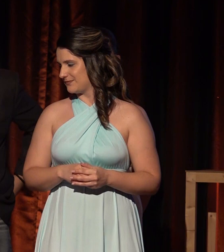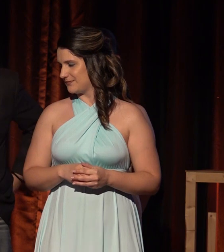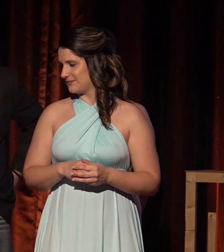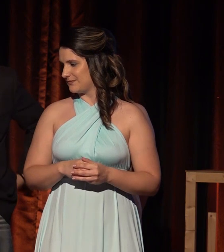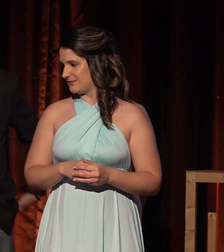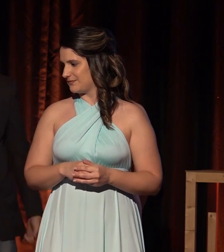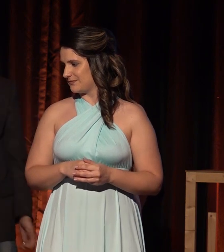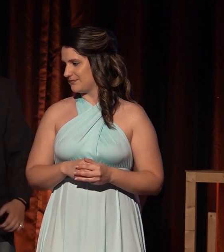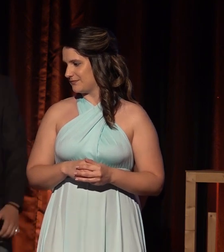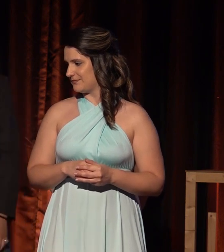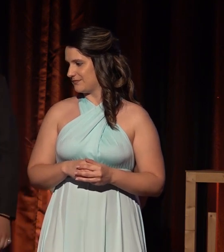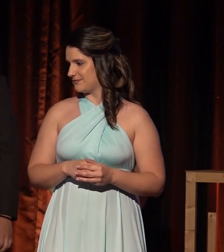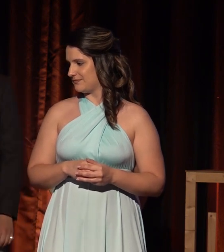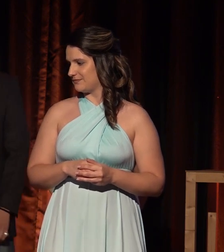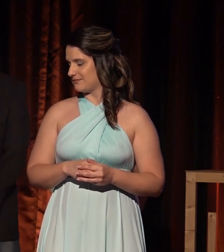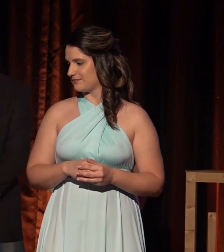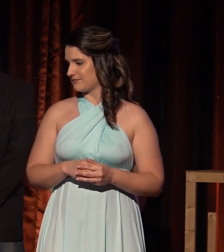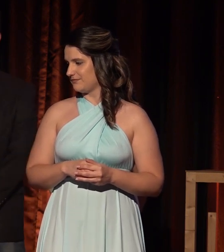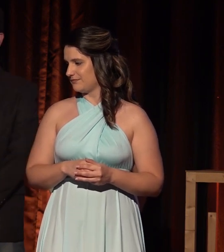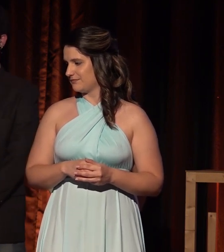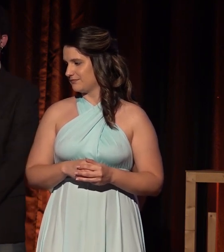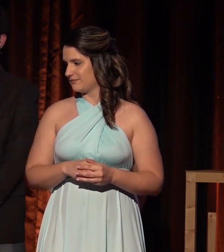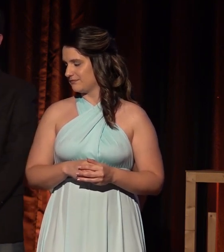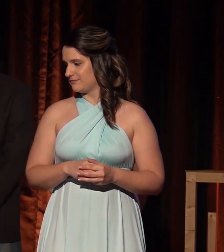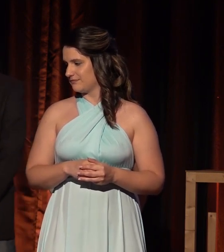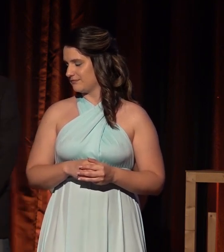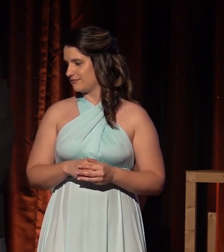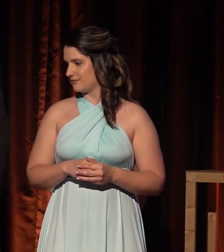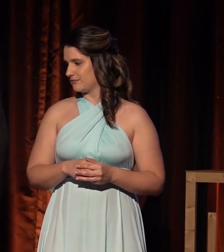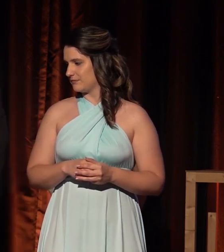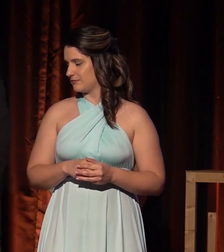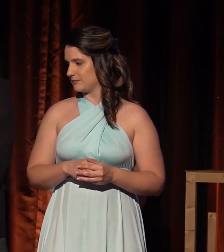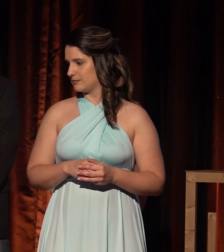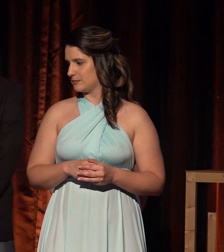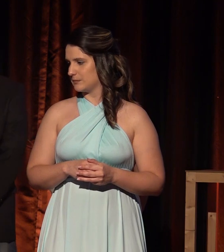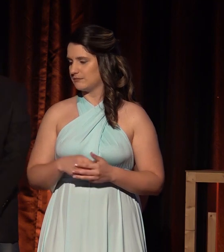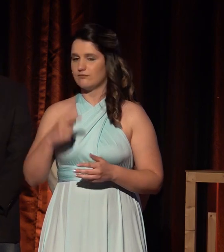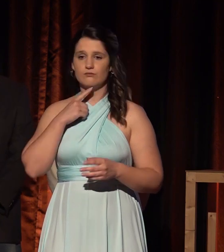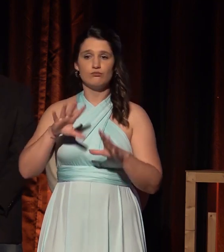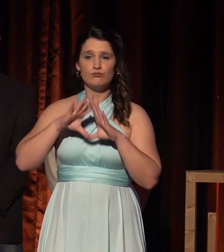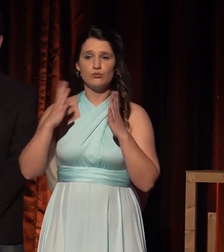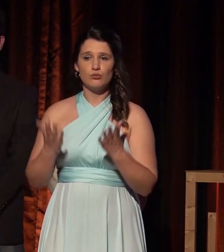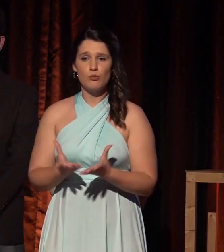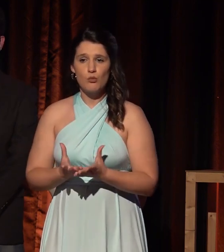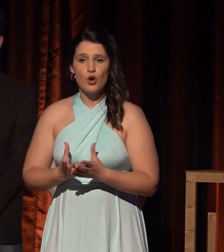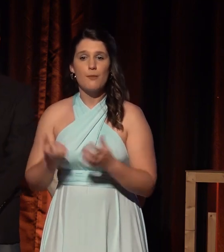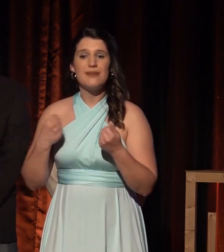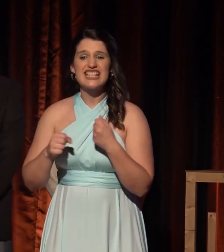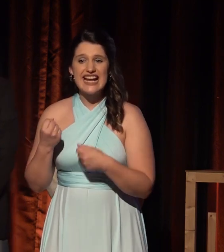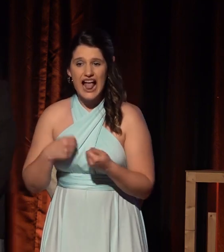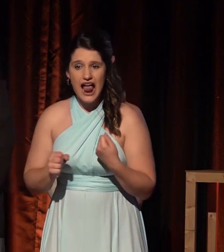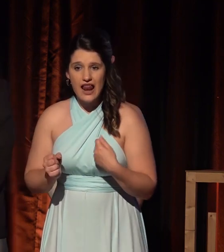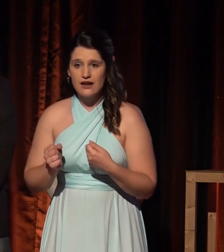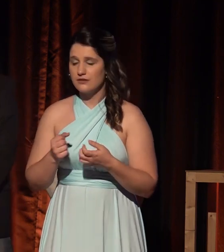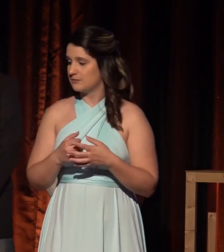La formació dual ens dona oportunitats noves. Els coneixements arrelen, s'apliquen al món empresarial real i ens fan créixer amb seguretat de la mà